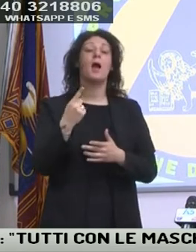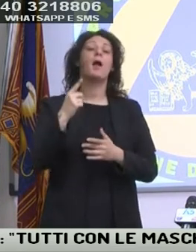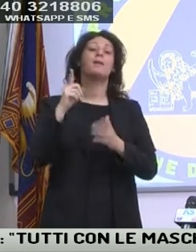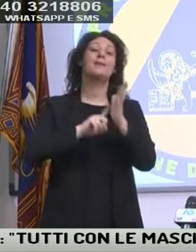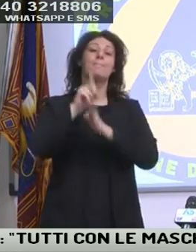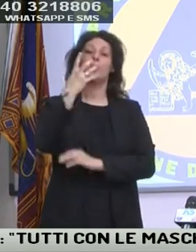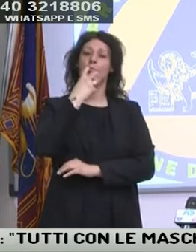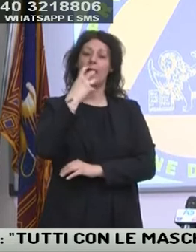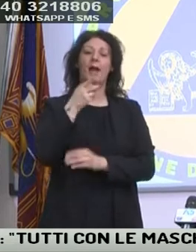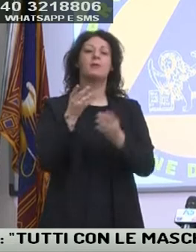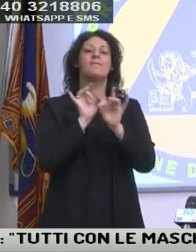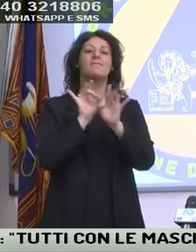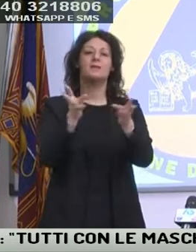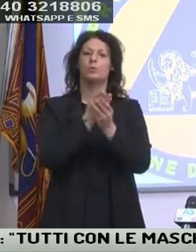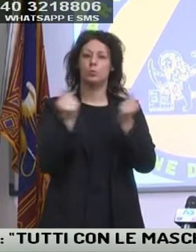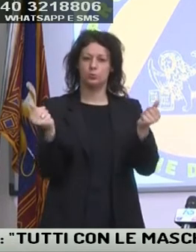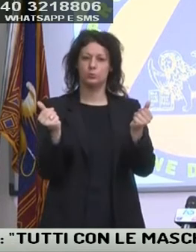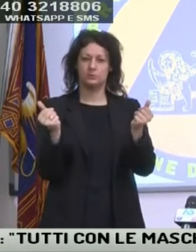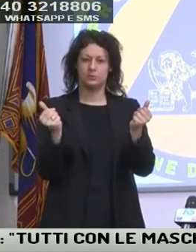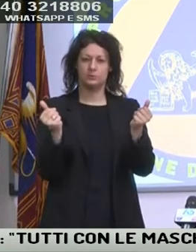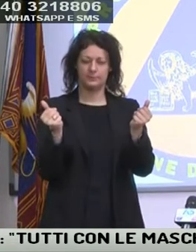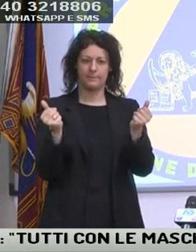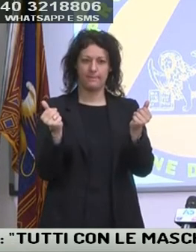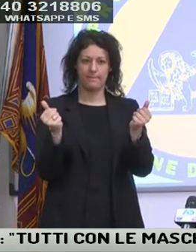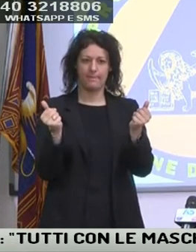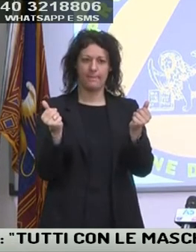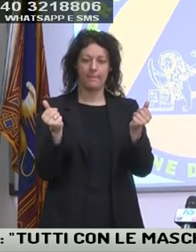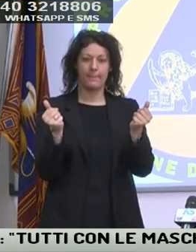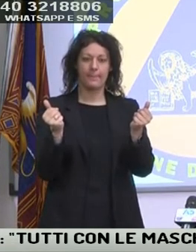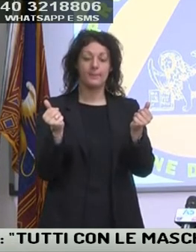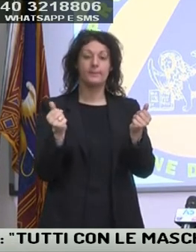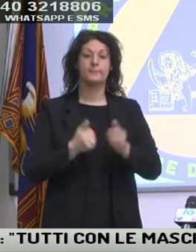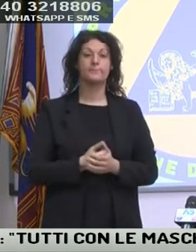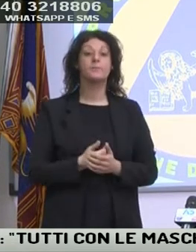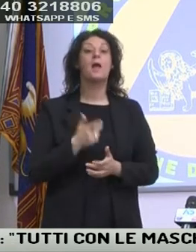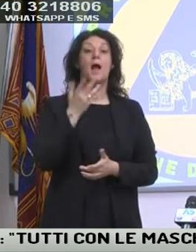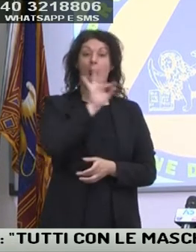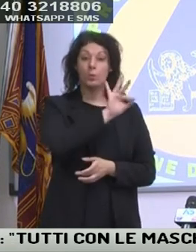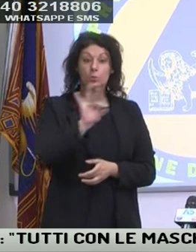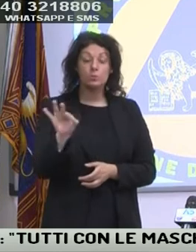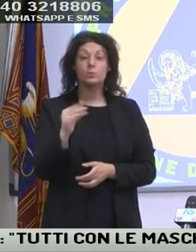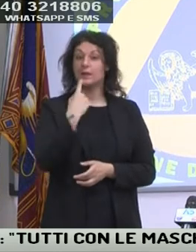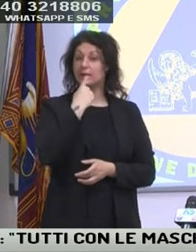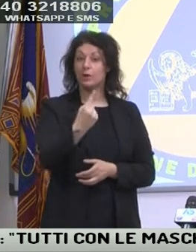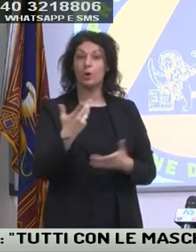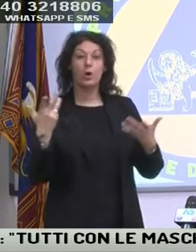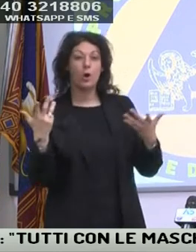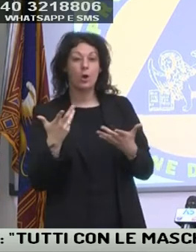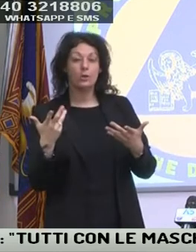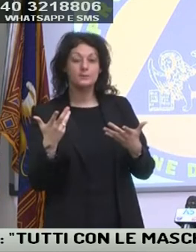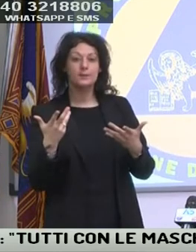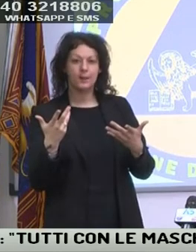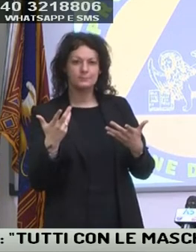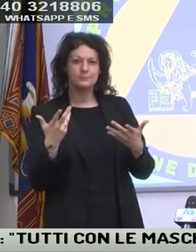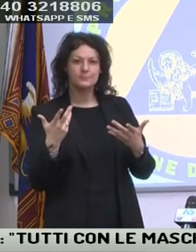tanto è vero, visto che facciamo adesso, faccio vedere che lo studiate queste robe, tanto è vero che c'è chi sosteneva che per le terapie